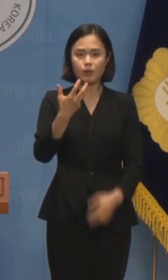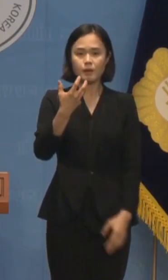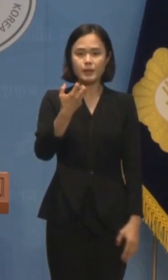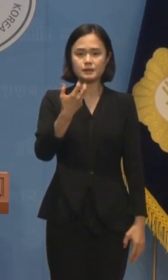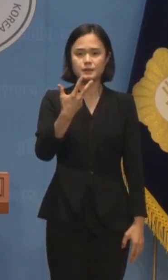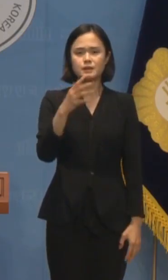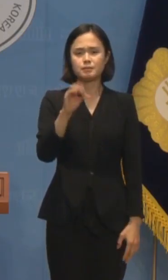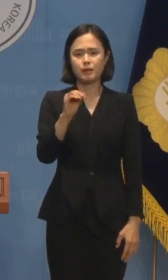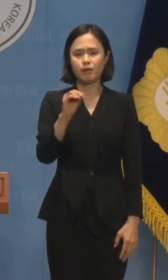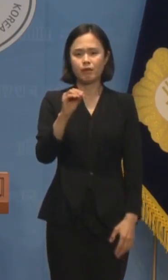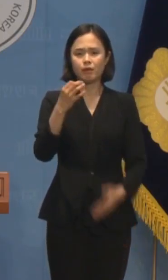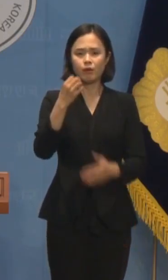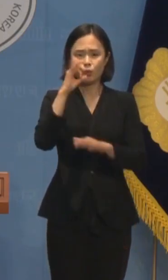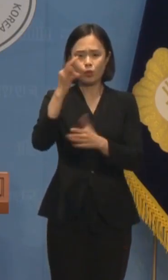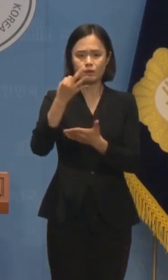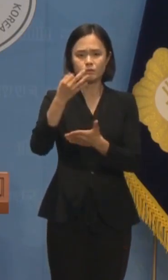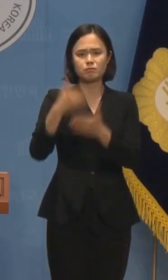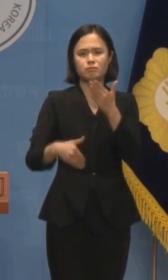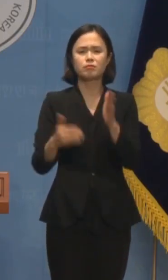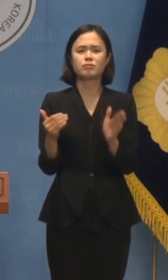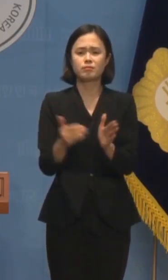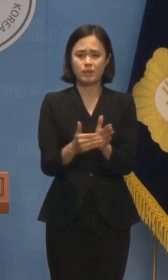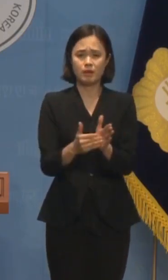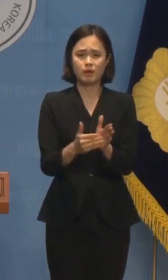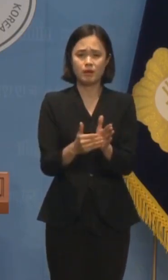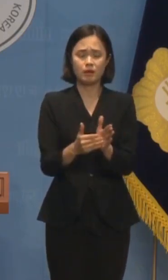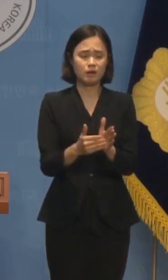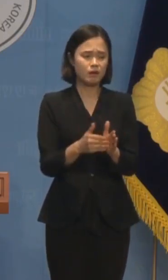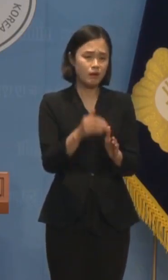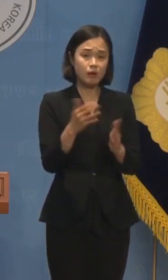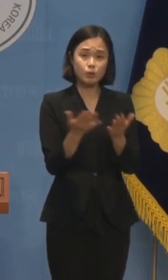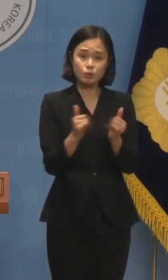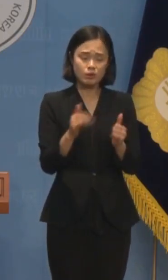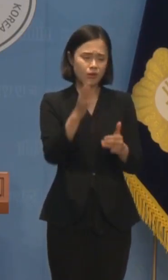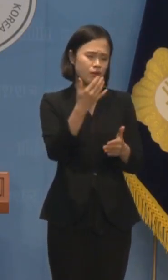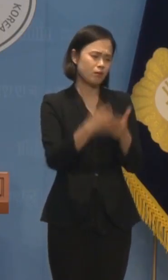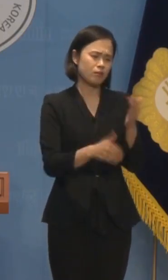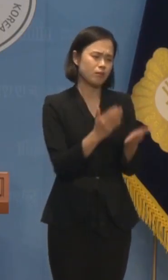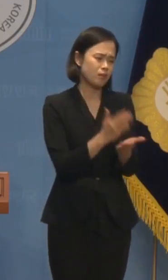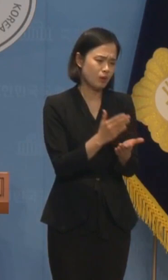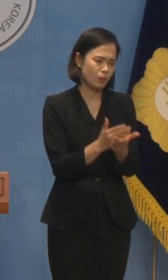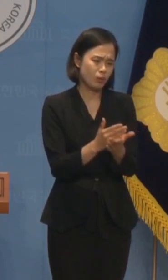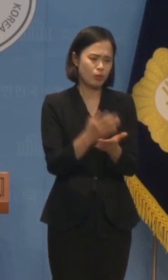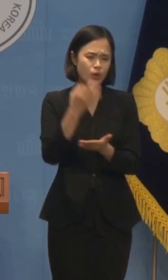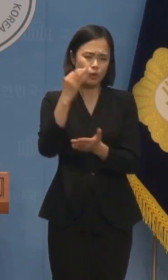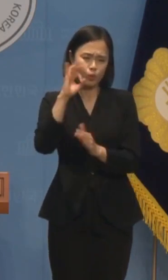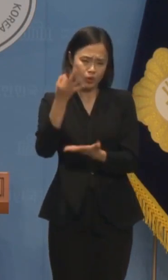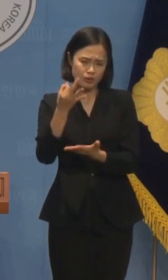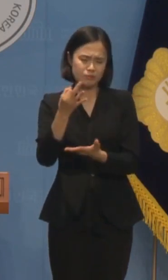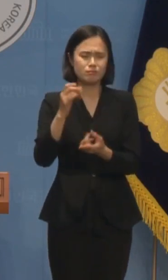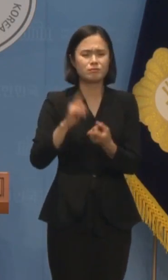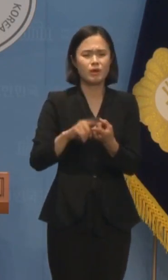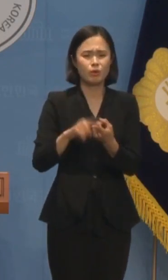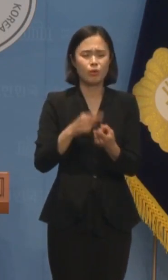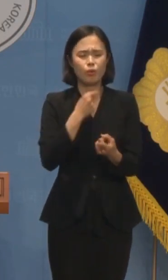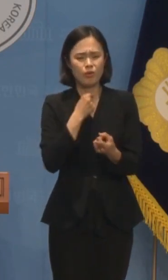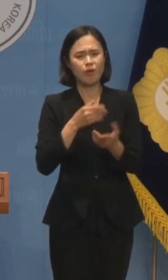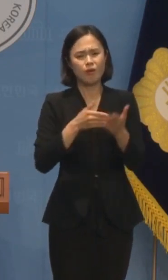임금 상승도 아닌 현재라도 유지해달라는 노동자들에게 돌아온 것은 불법 농성자